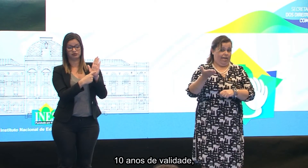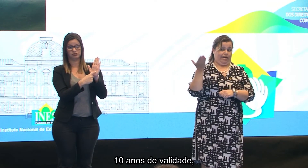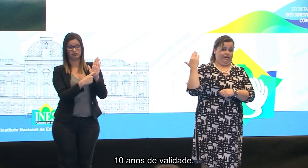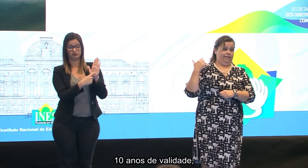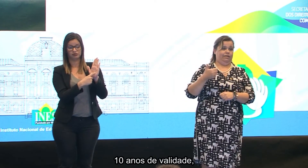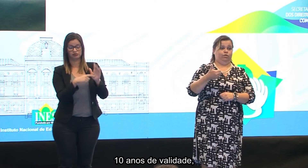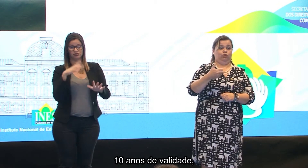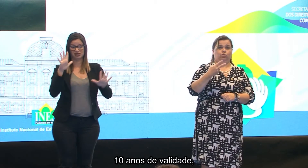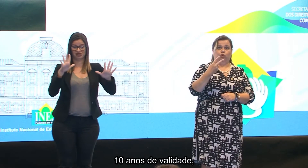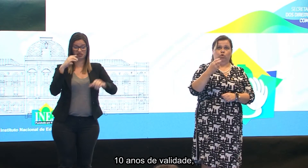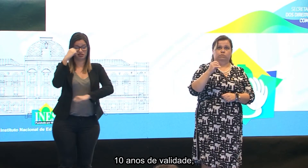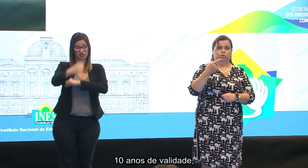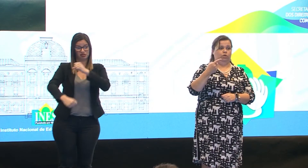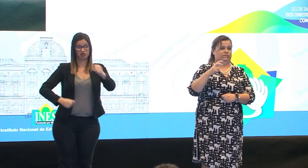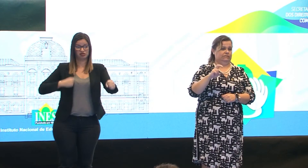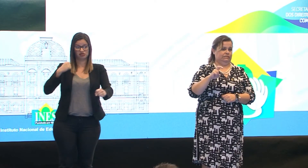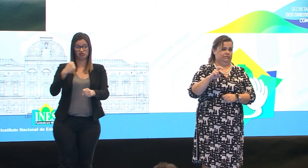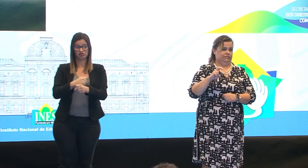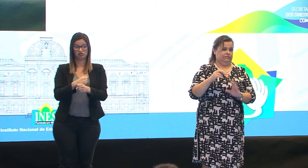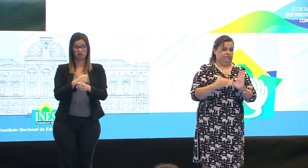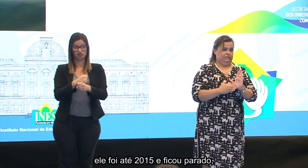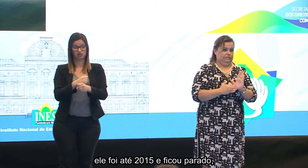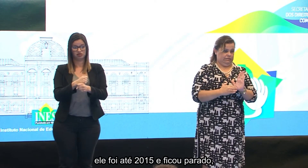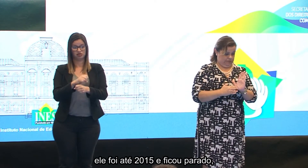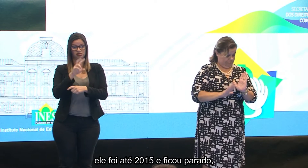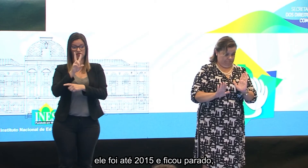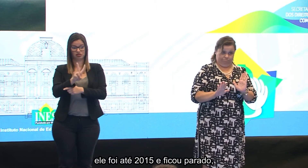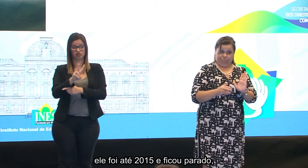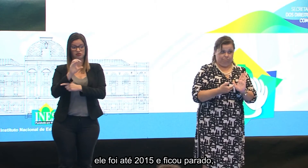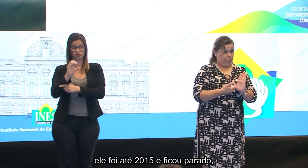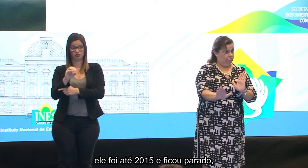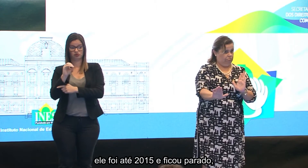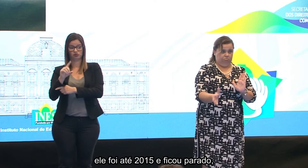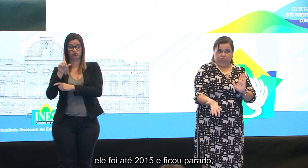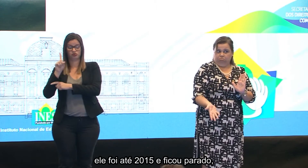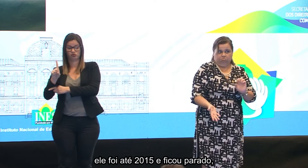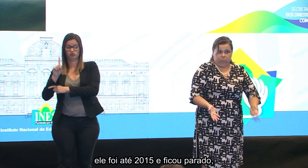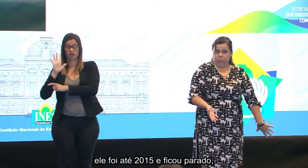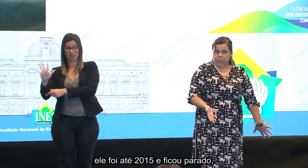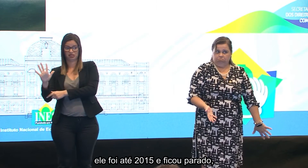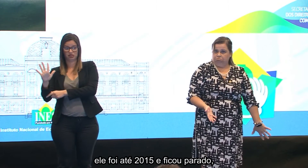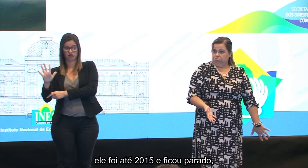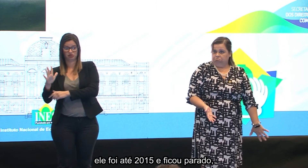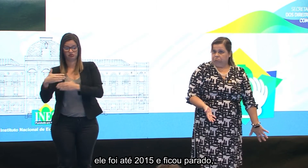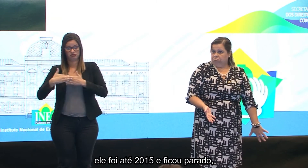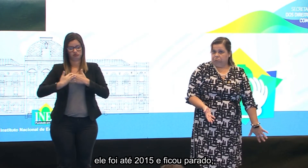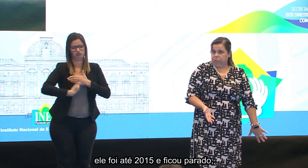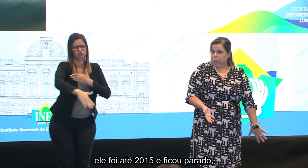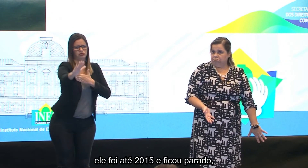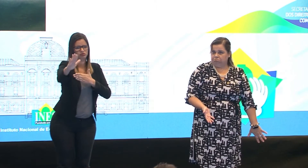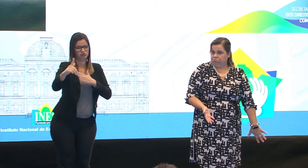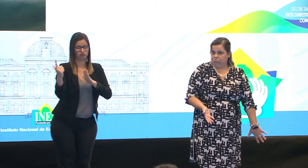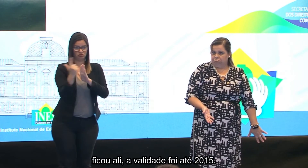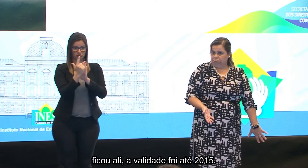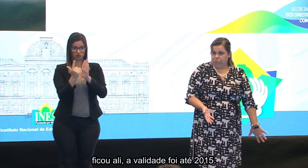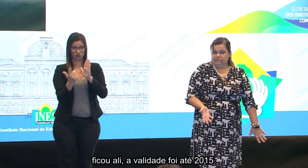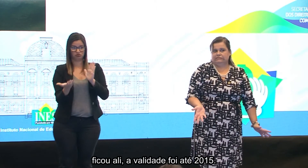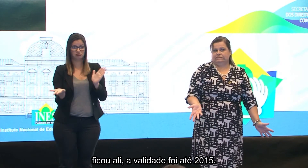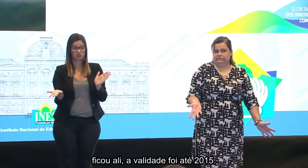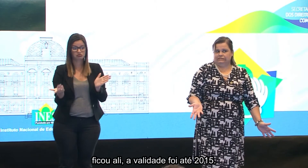10 anos de validade. Então, ele foi até 2015 e ficou parado. Ficou ali, a